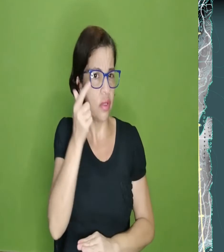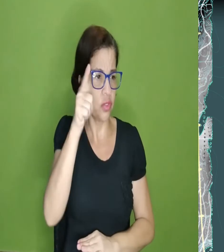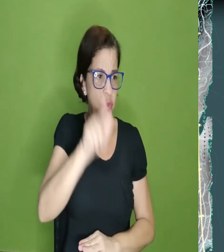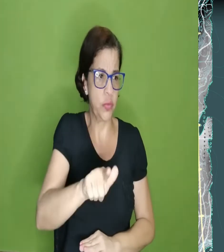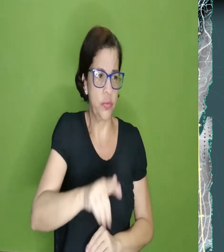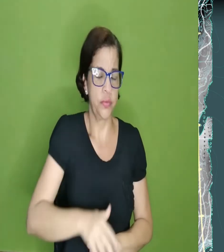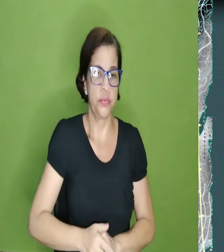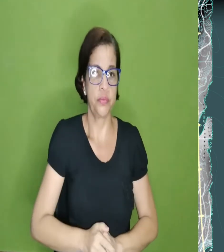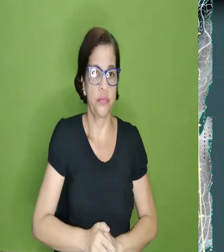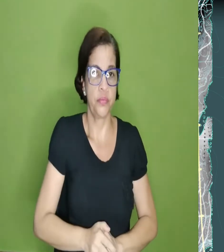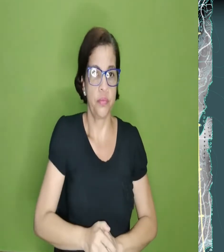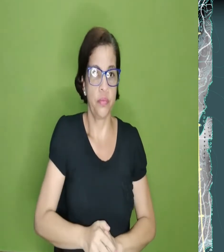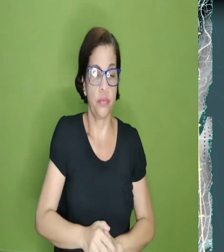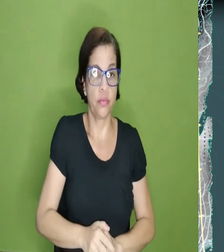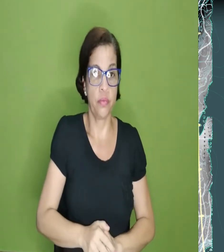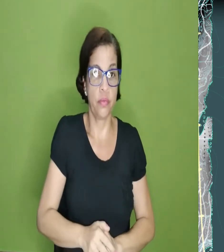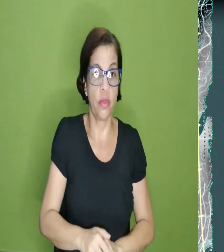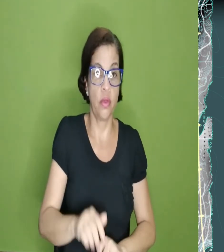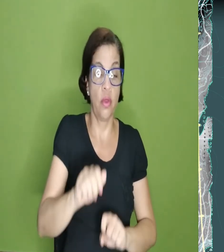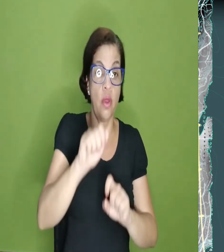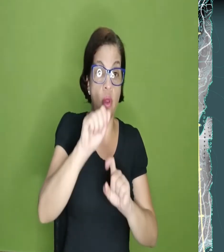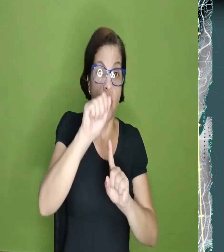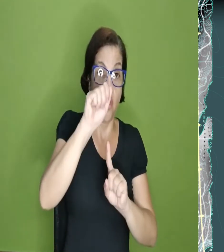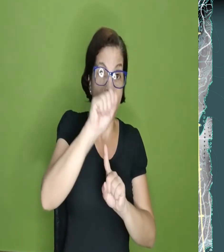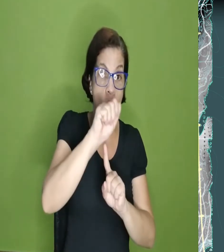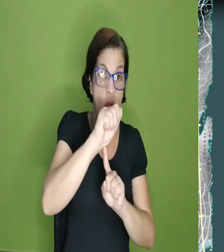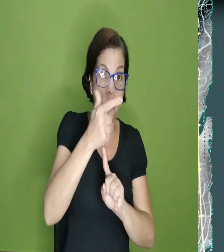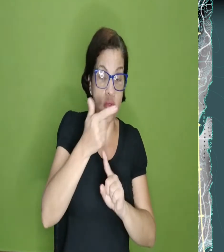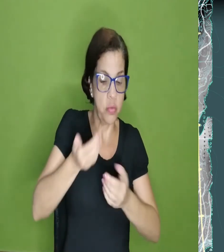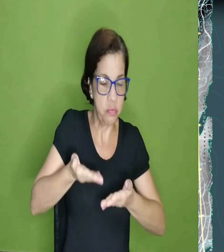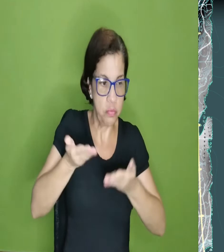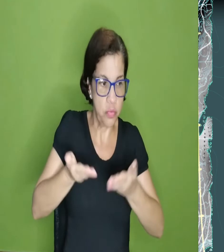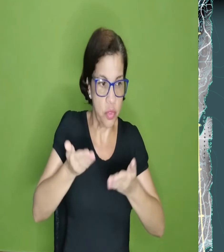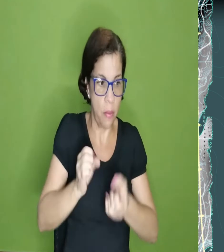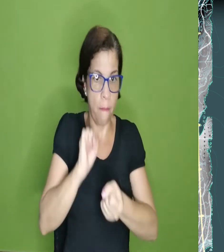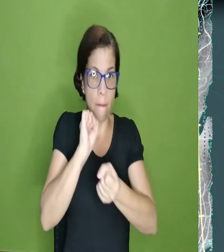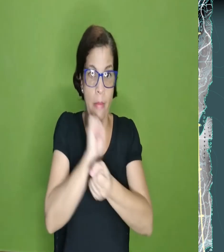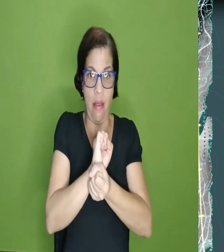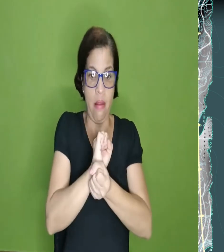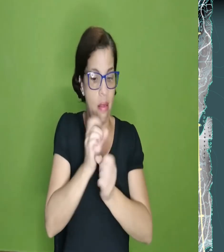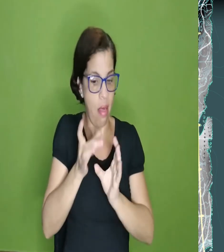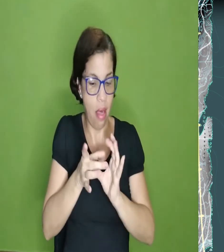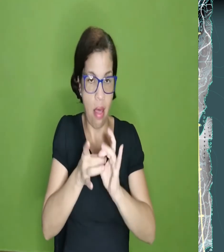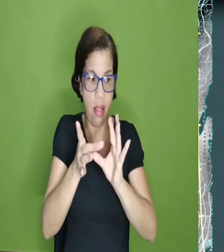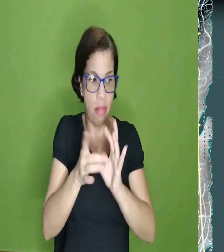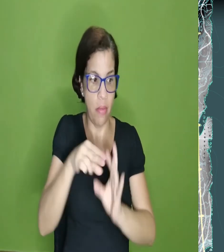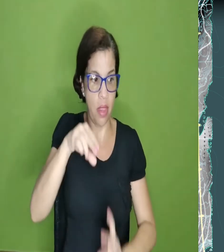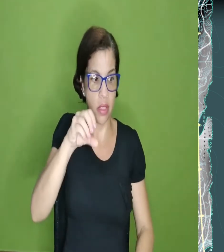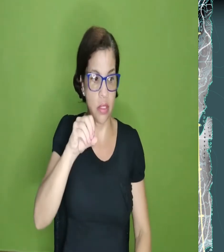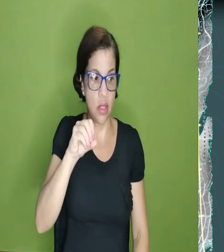revê-los. O estímulo em receptores alfa 2 pré-sinápticos inibe a liberação